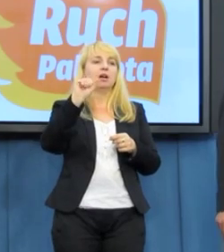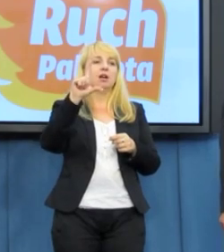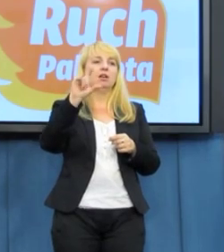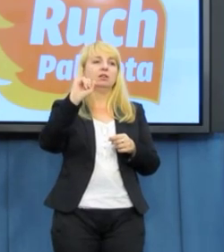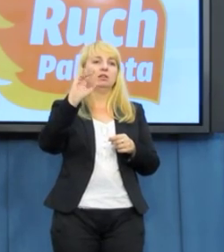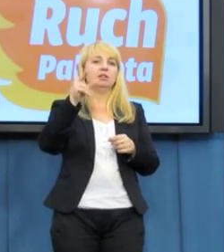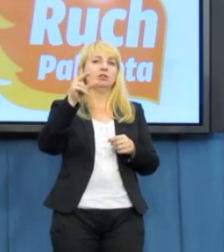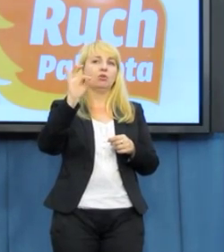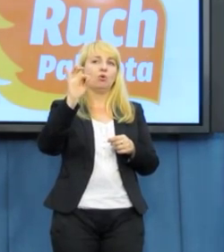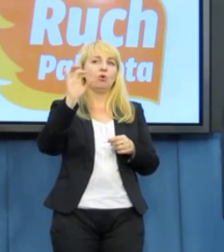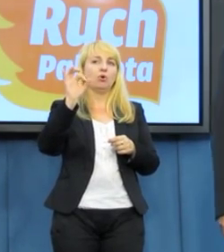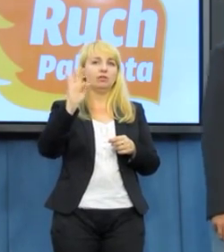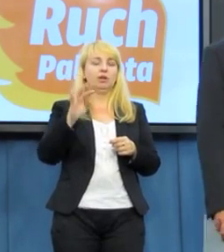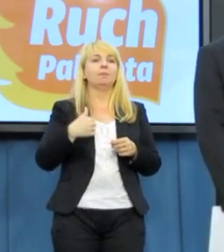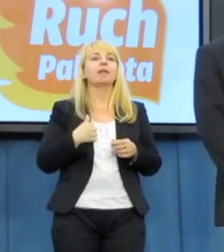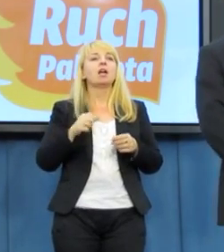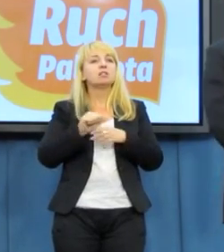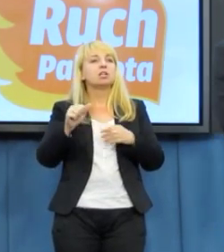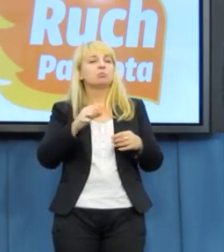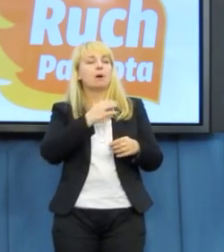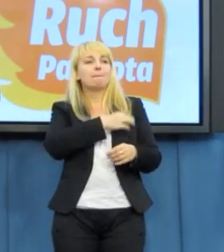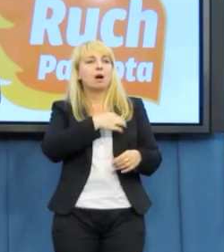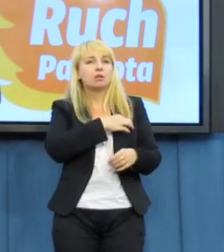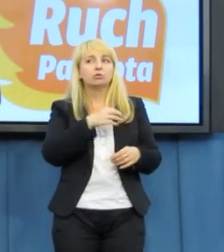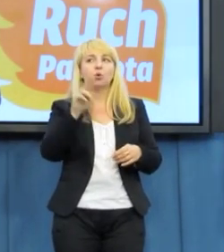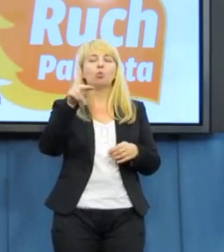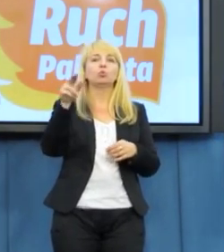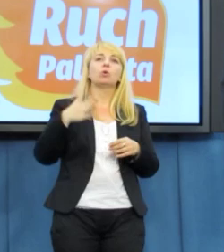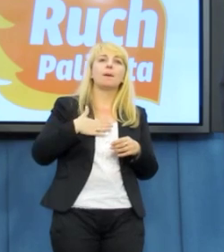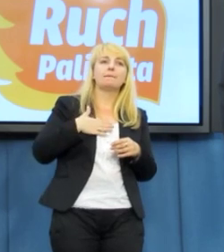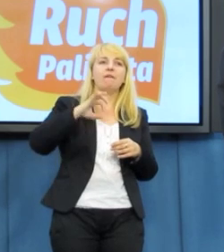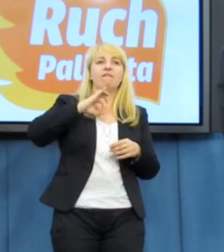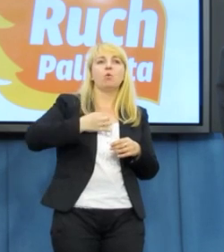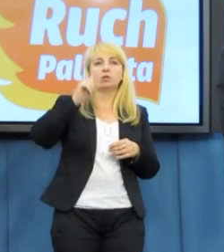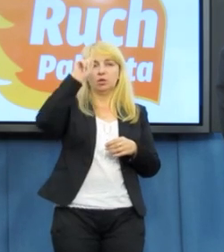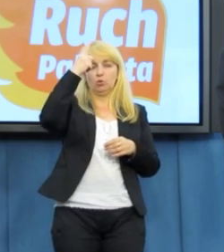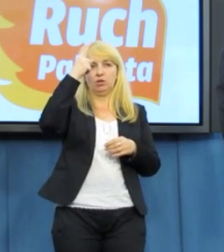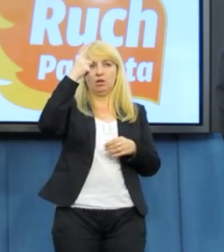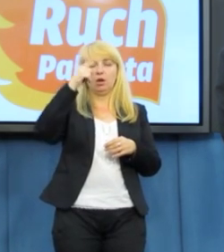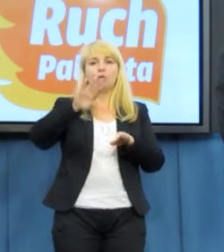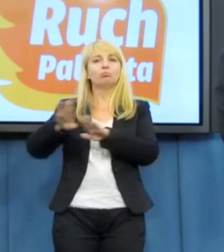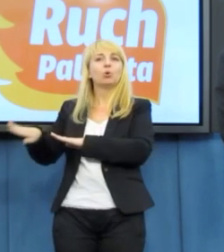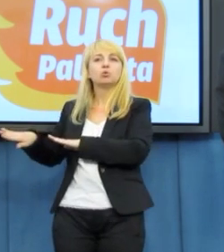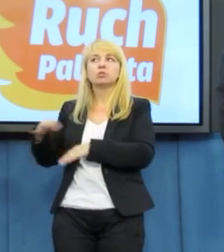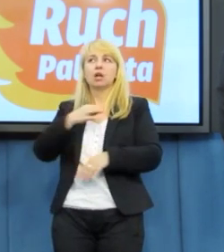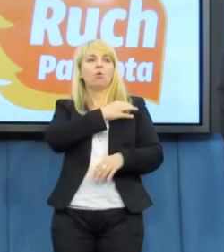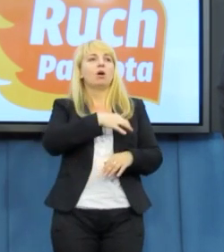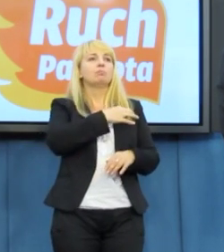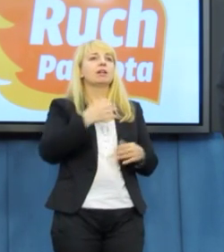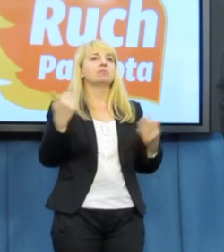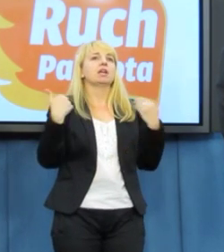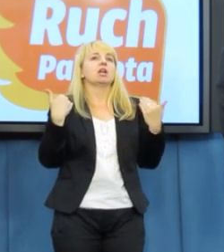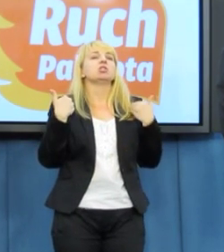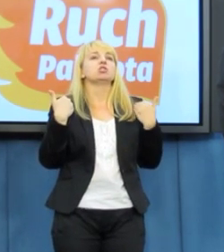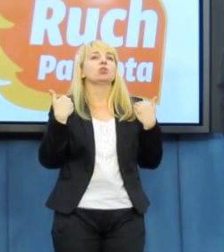która zrodziła się wokół idei. Niestety wszystkie pozostałe partie żyją sondażami i dla